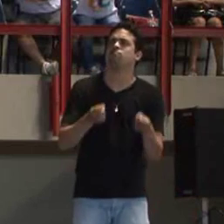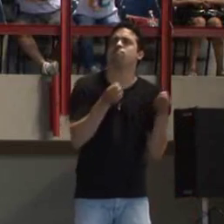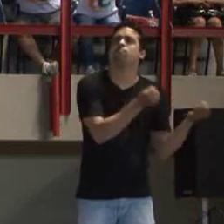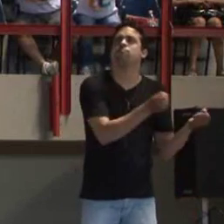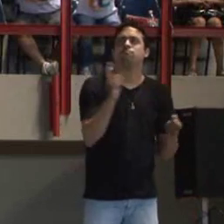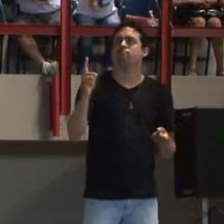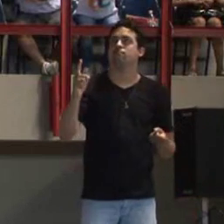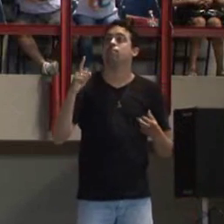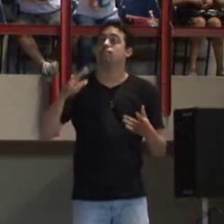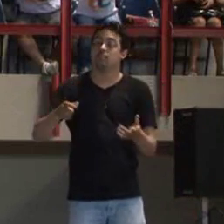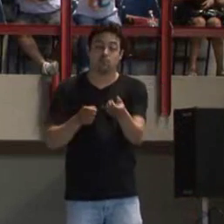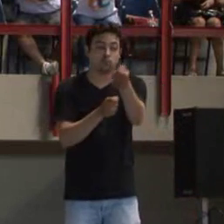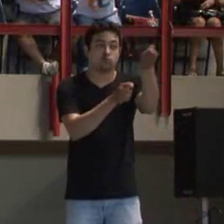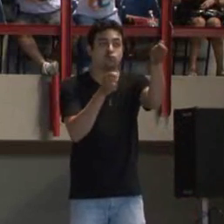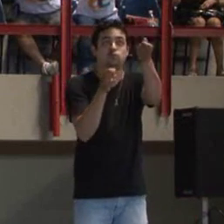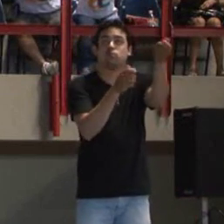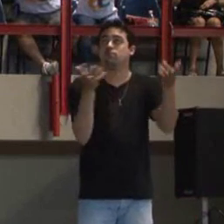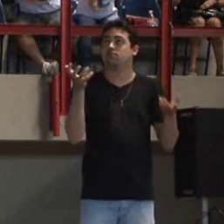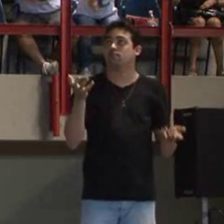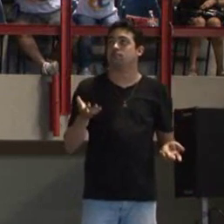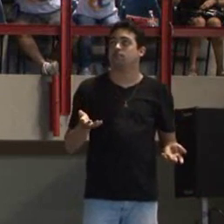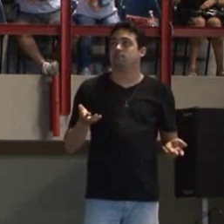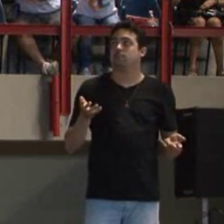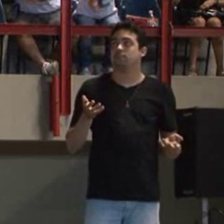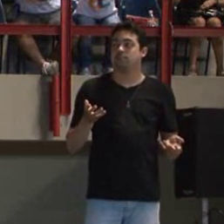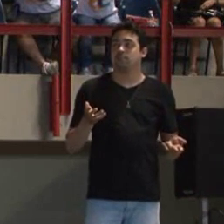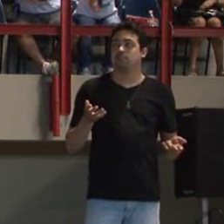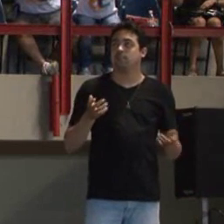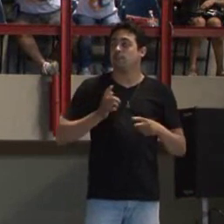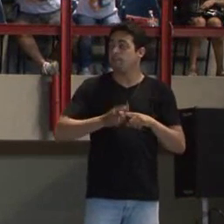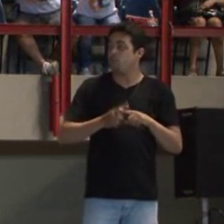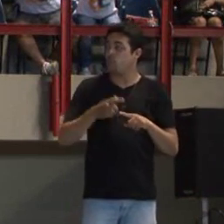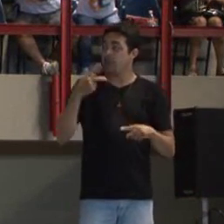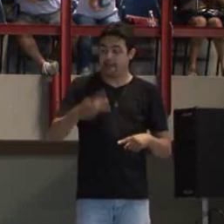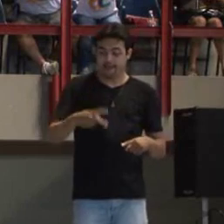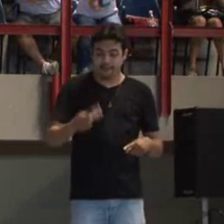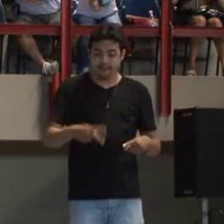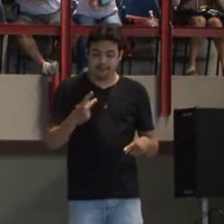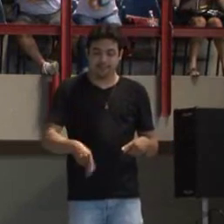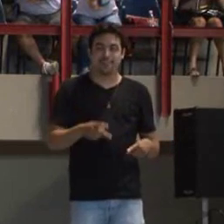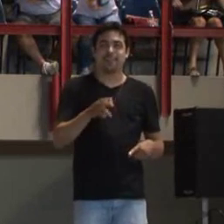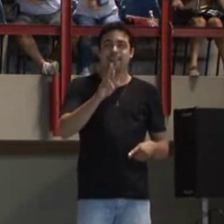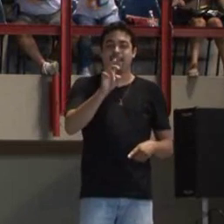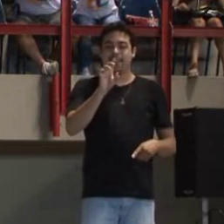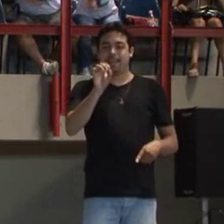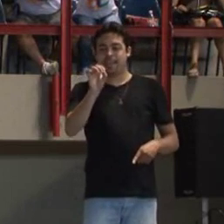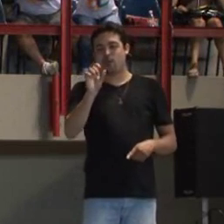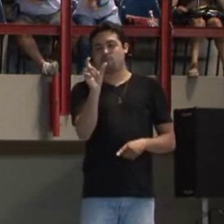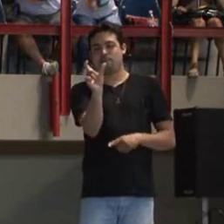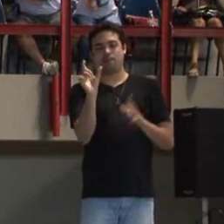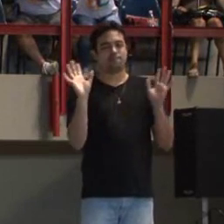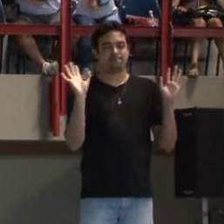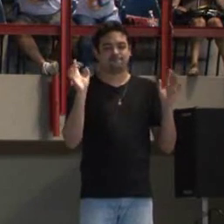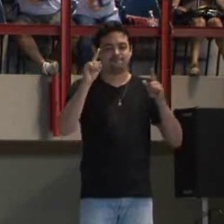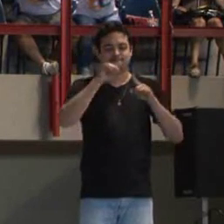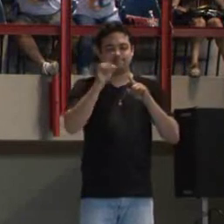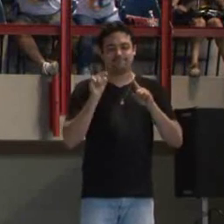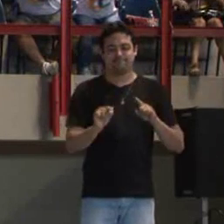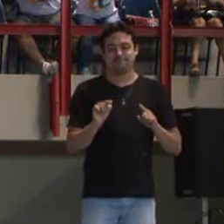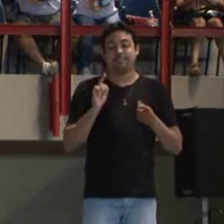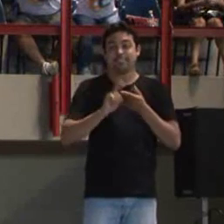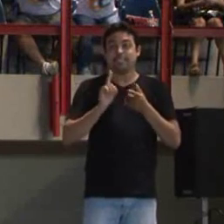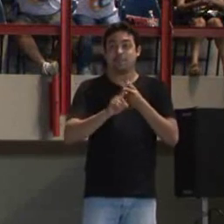para regar, meu jovem. Tá? Aqui rego é um nome até erótico, mas é